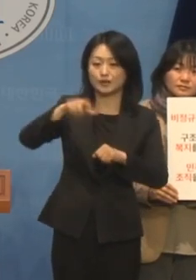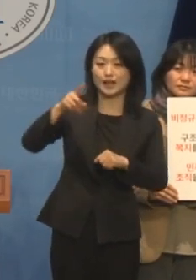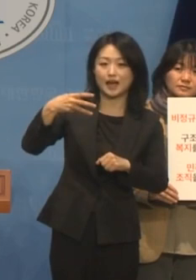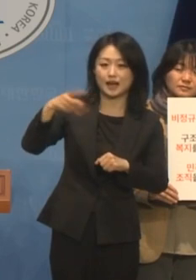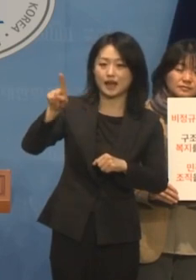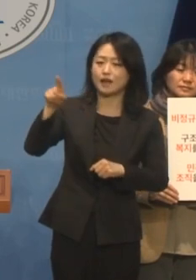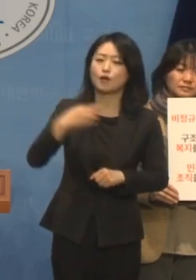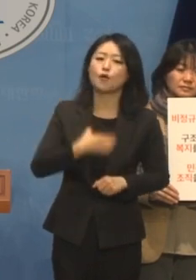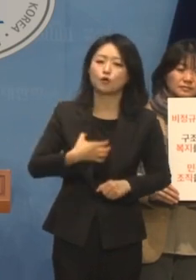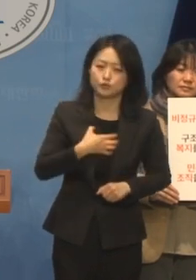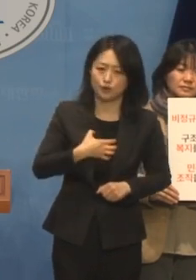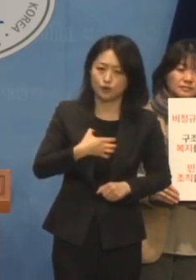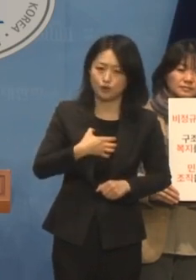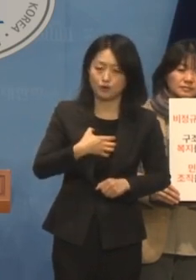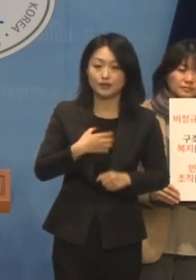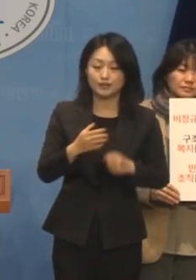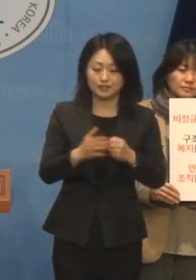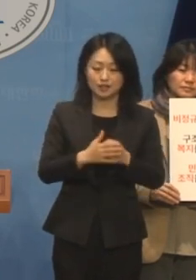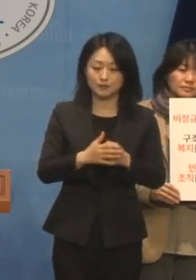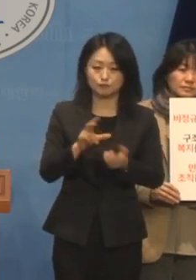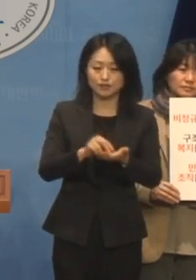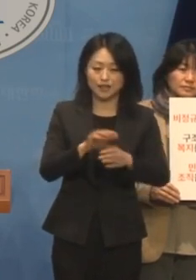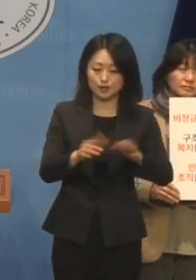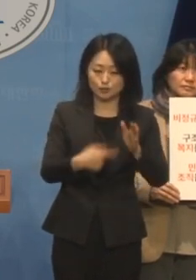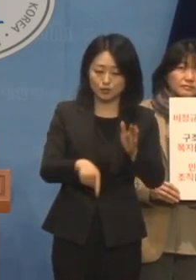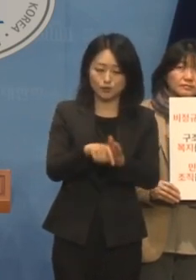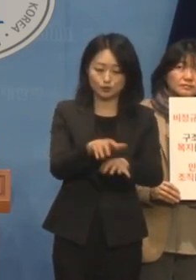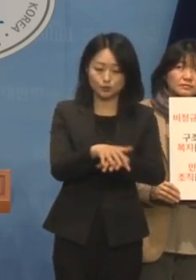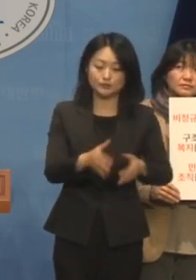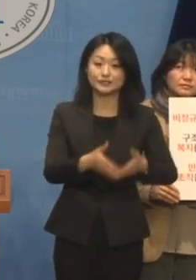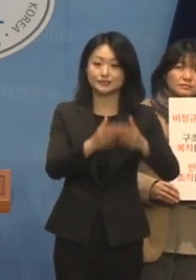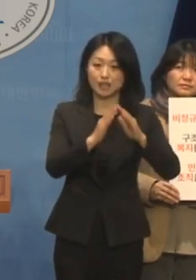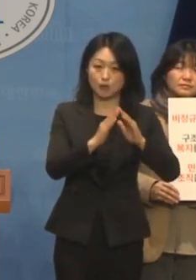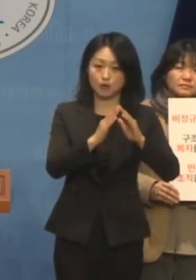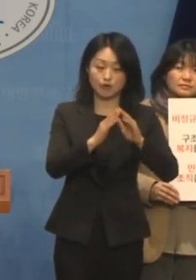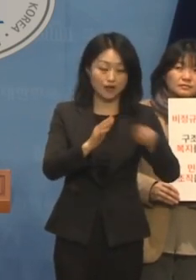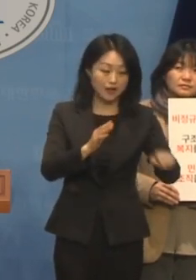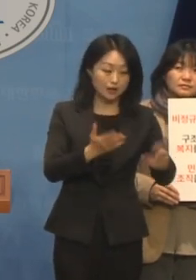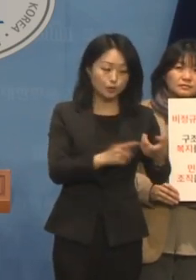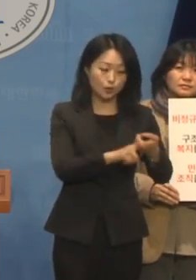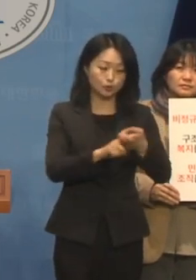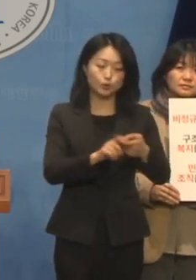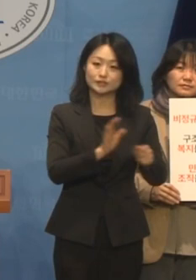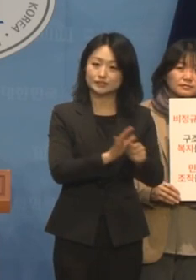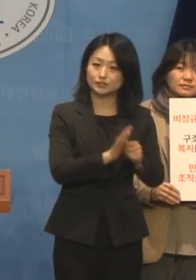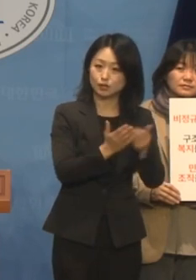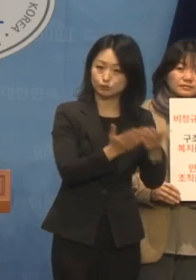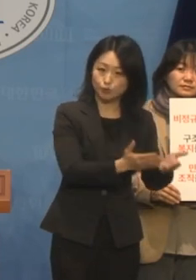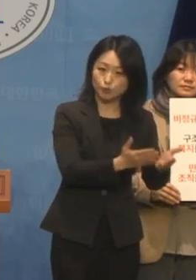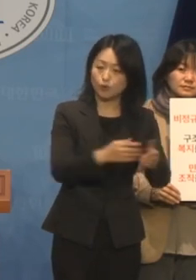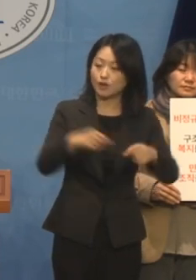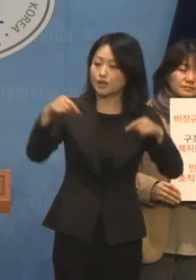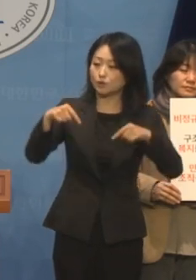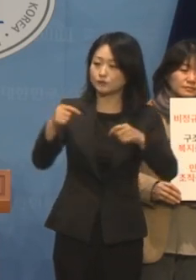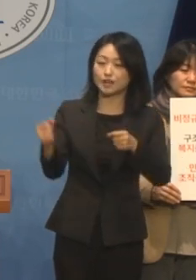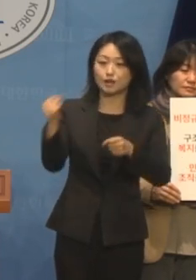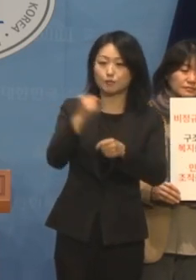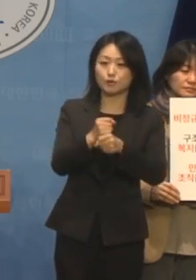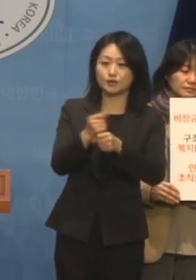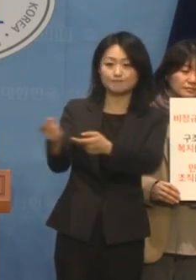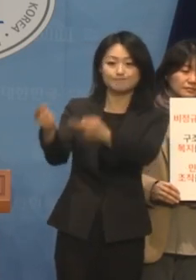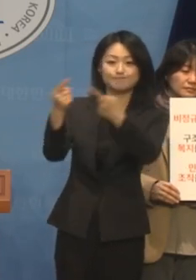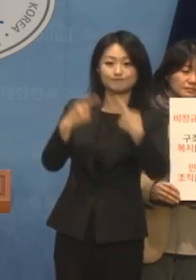모임과 공동대책위원회를 구성하고 카라 노조를 지지하며 카라 집행부의 협상 복귀를